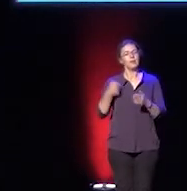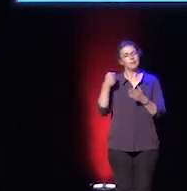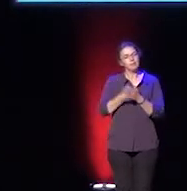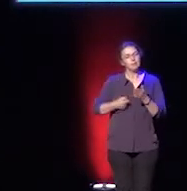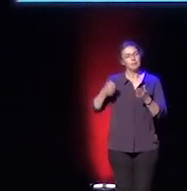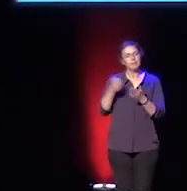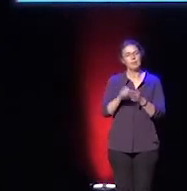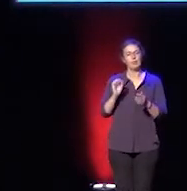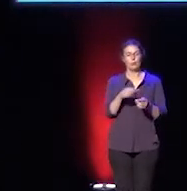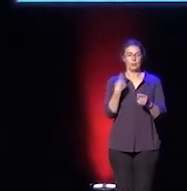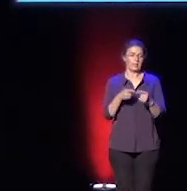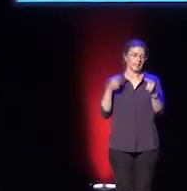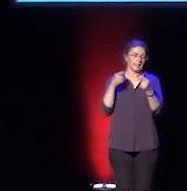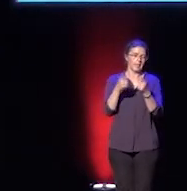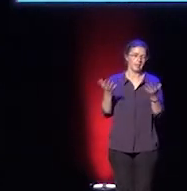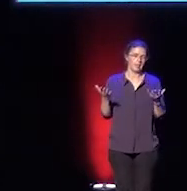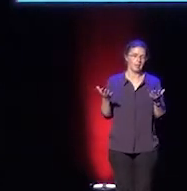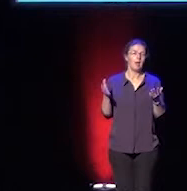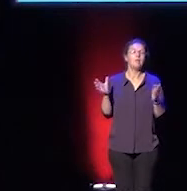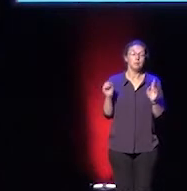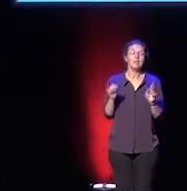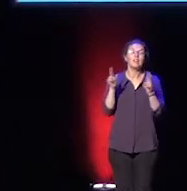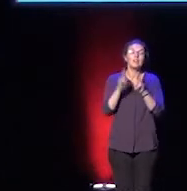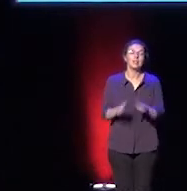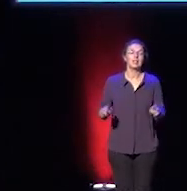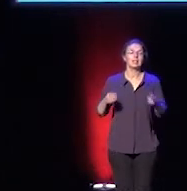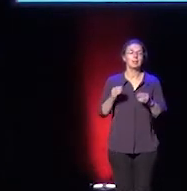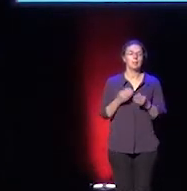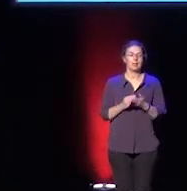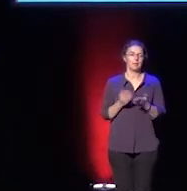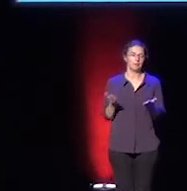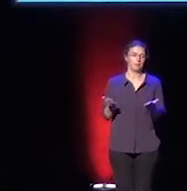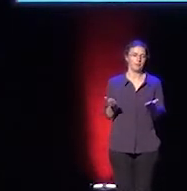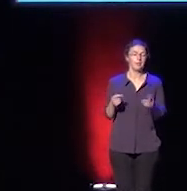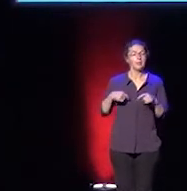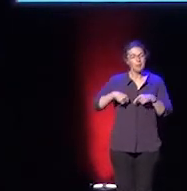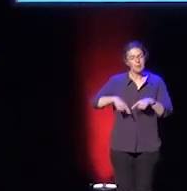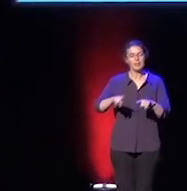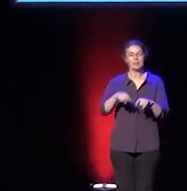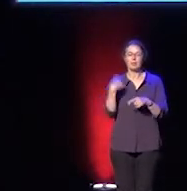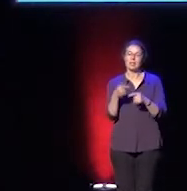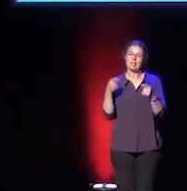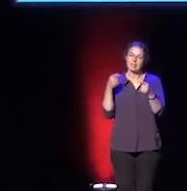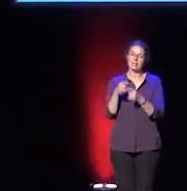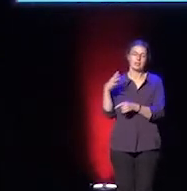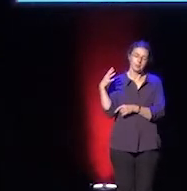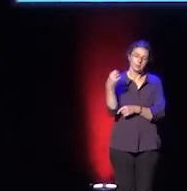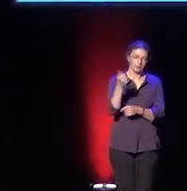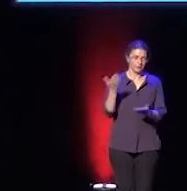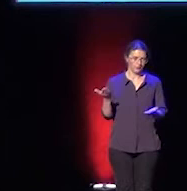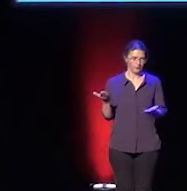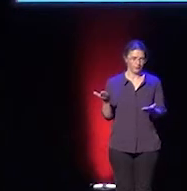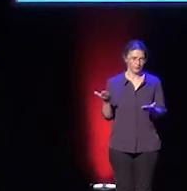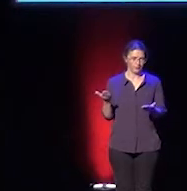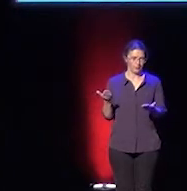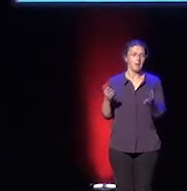zu kämpfen mit friedlichen Mitteln, zu kämpfen, bis wir diese Ziele erreicht haben. Das